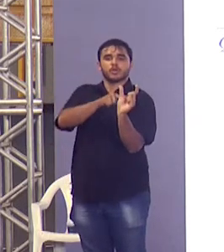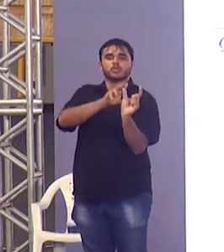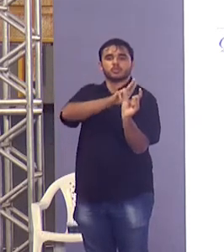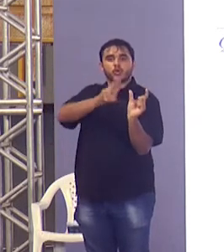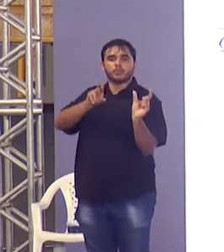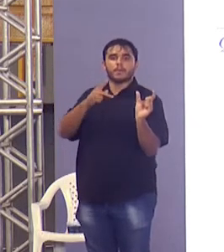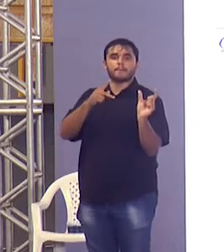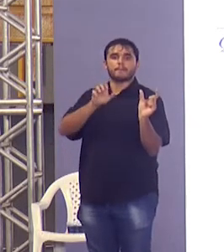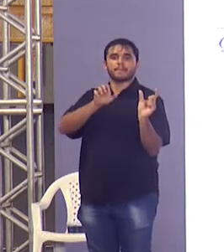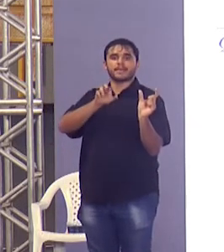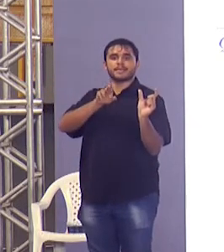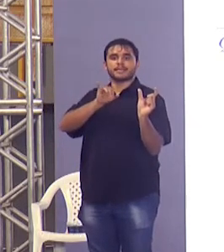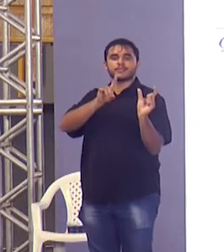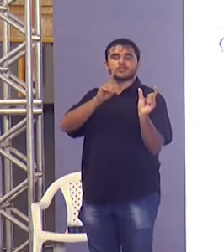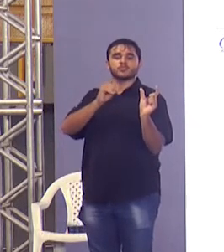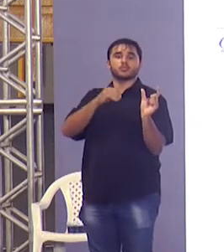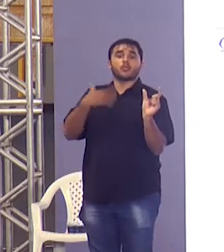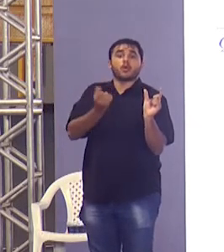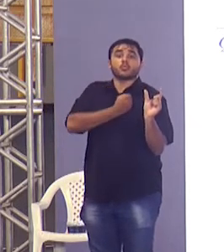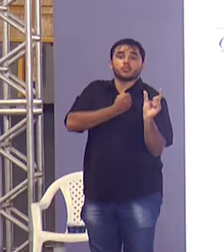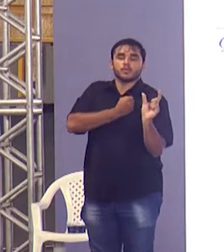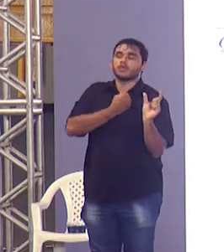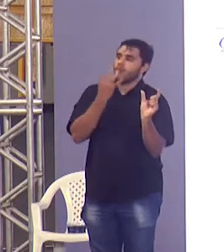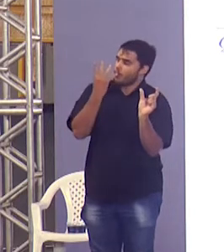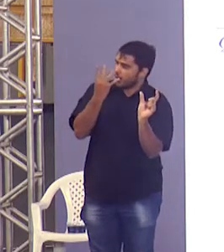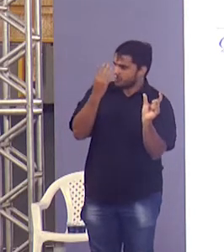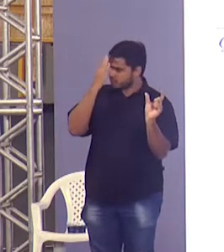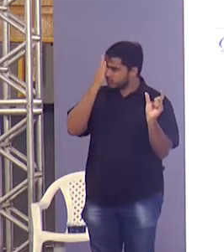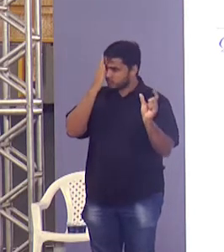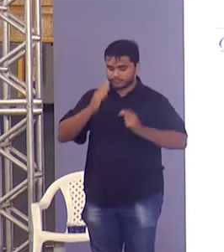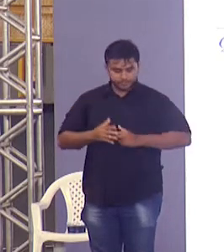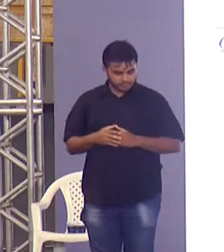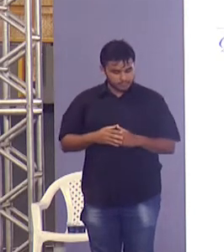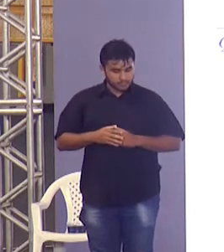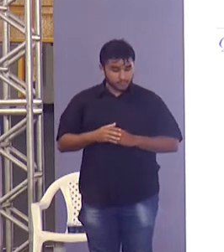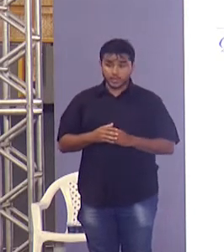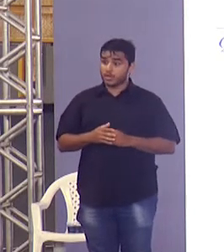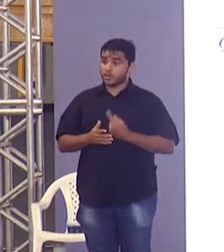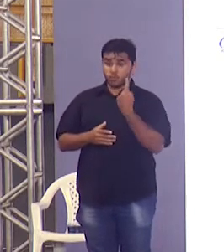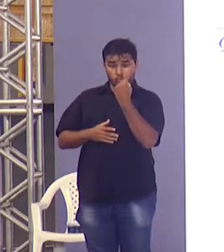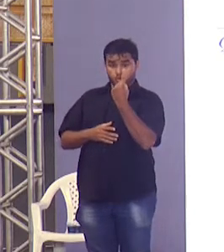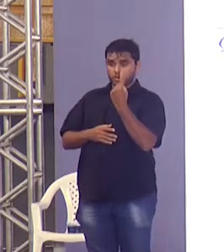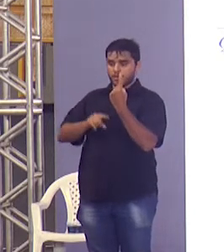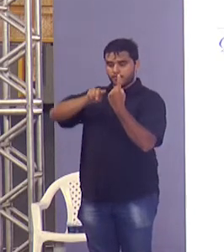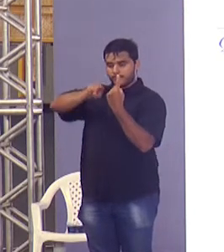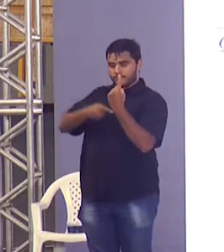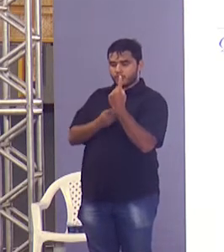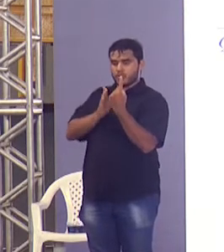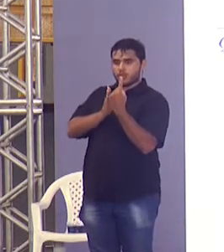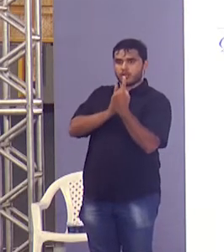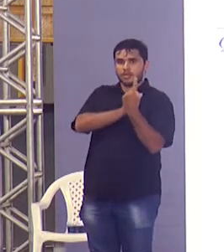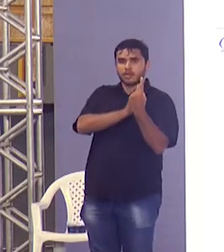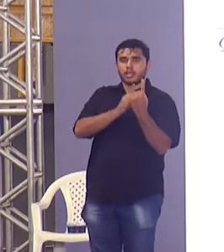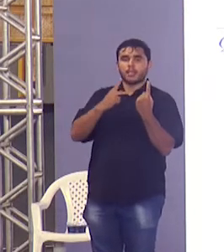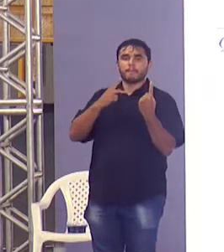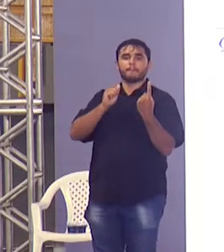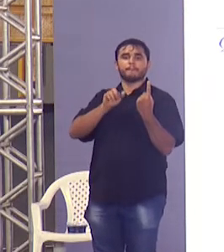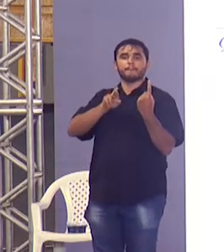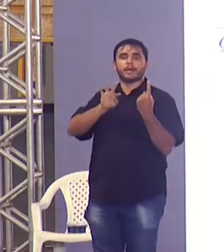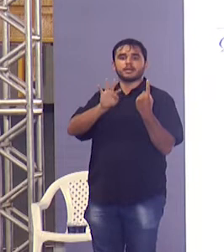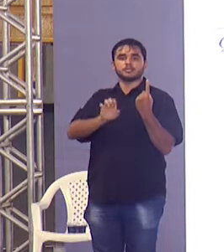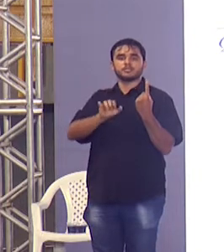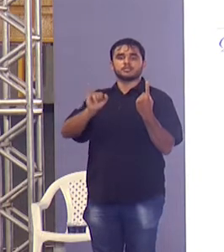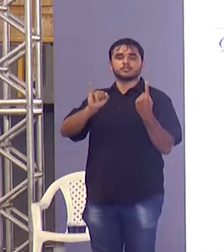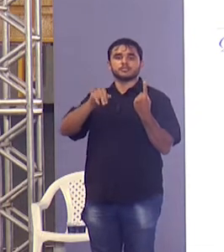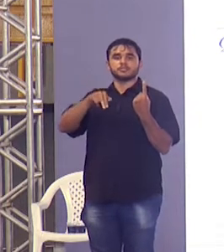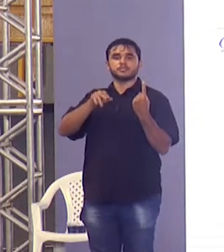período. O número que vem antes da vírgula, ele é chamado de parte inteira. Então, nessa